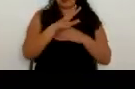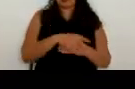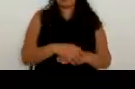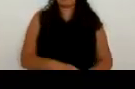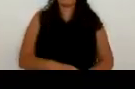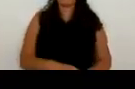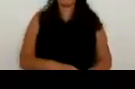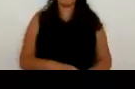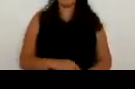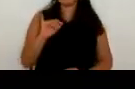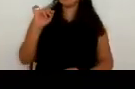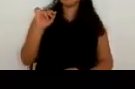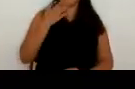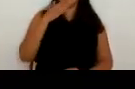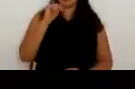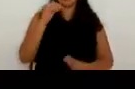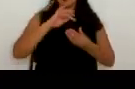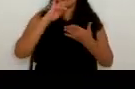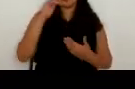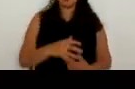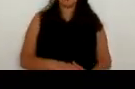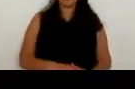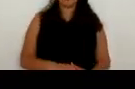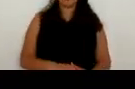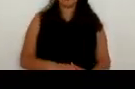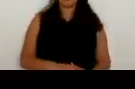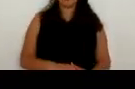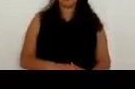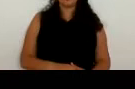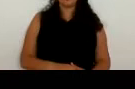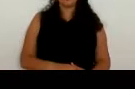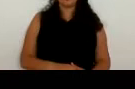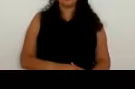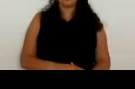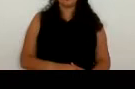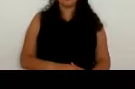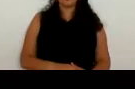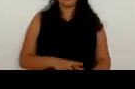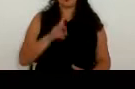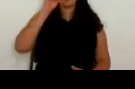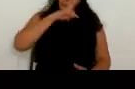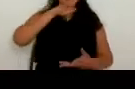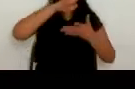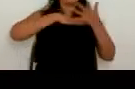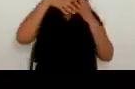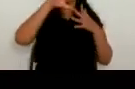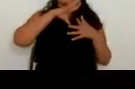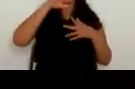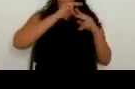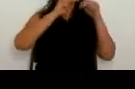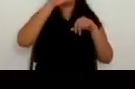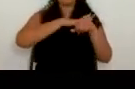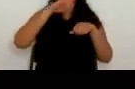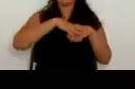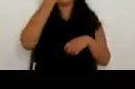sí sí muchas gracias ok como vemos la tabla tiene un puntaje de máximo de 55